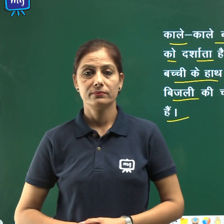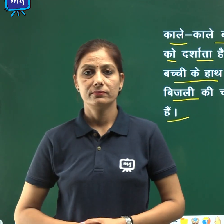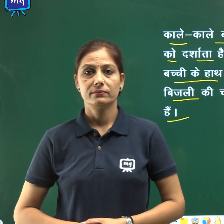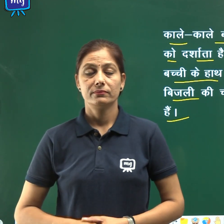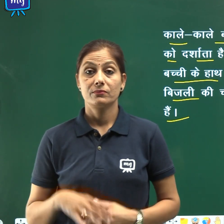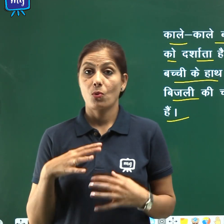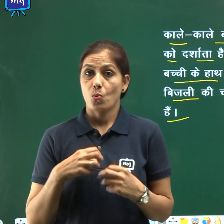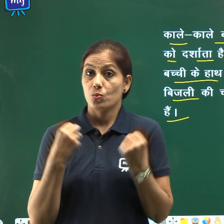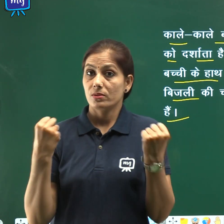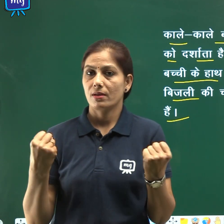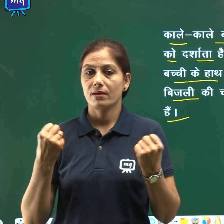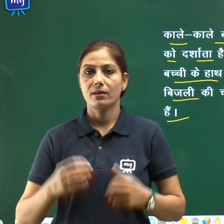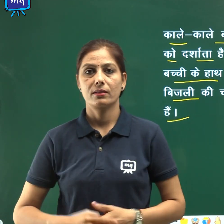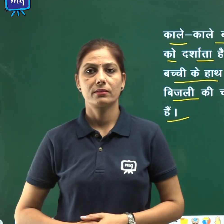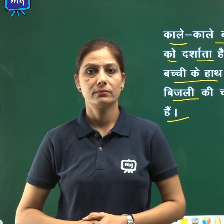उत्साह का